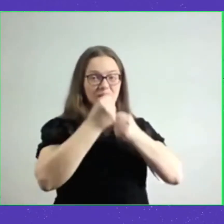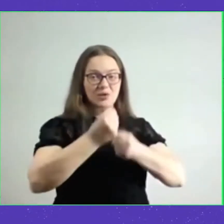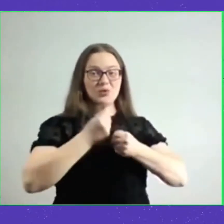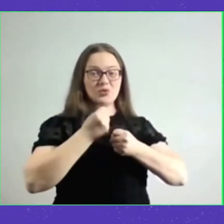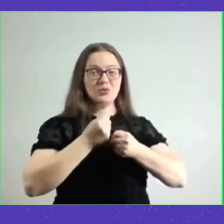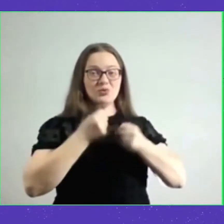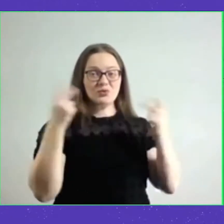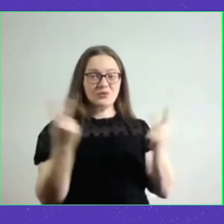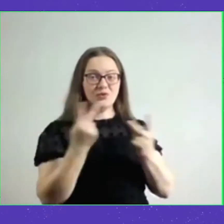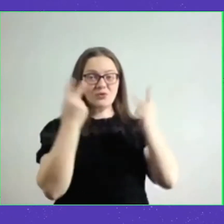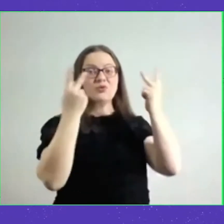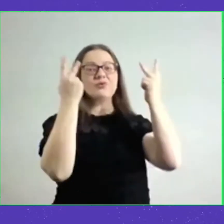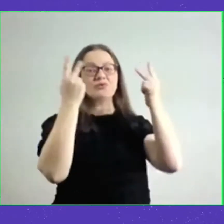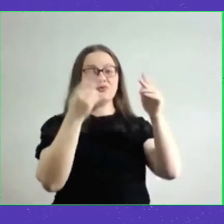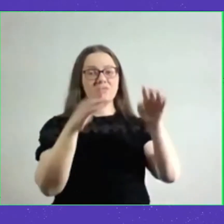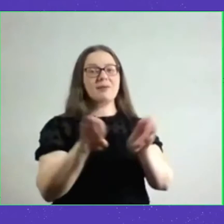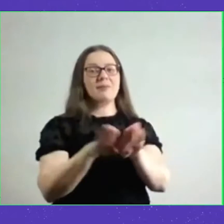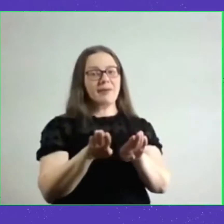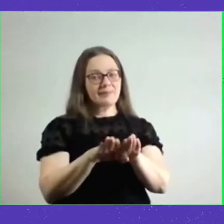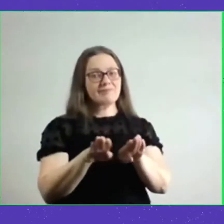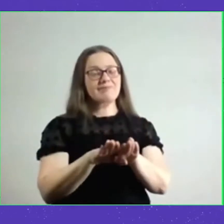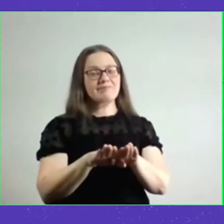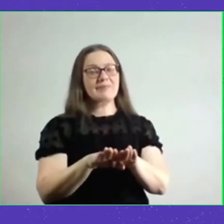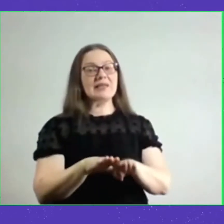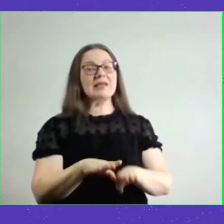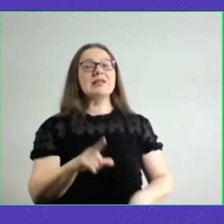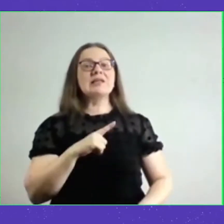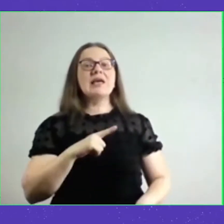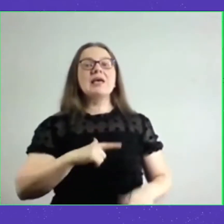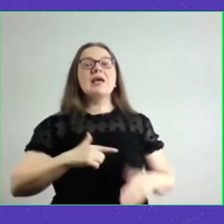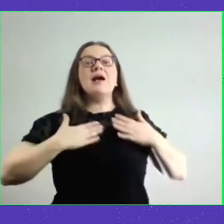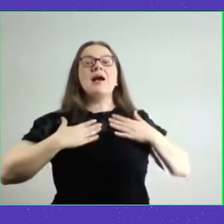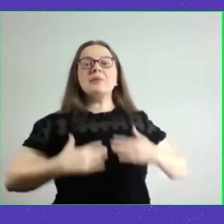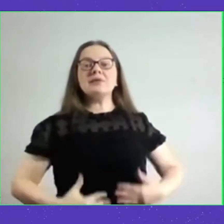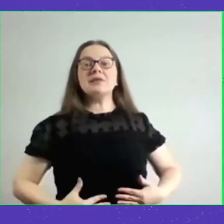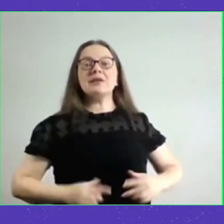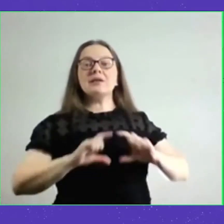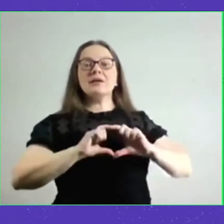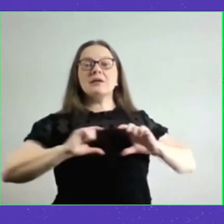E nós temos também camisetas, né, estampadas. Posso orar por você?